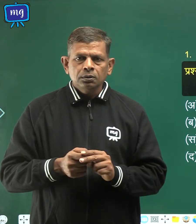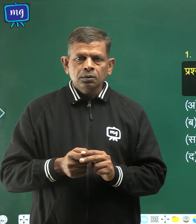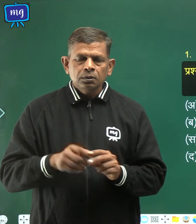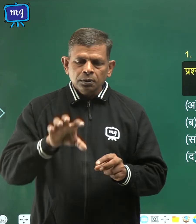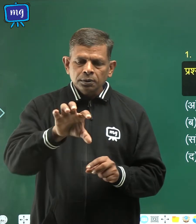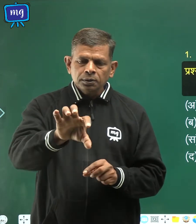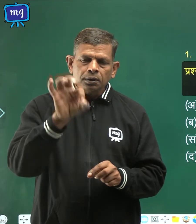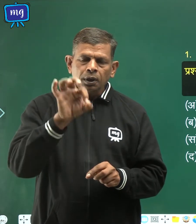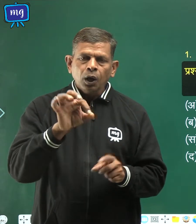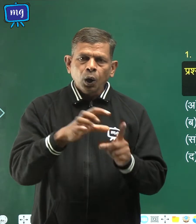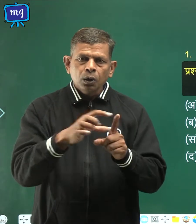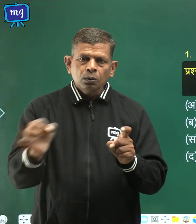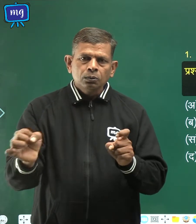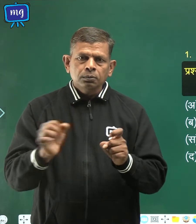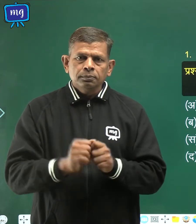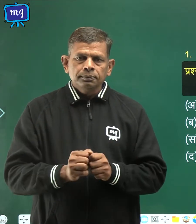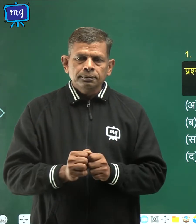चयन कीजिए।